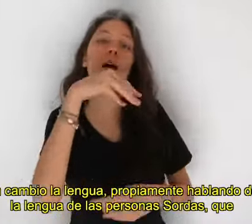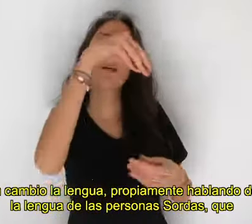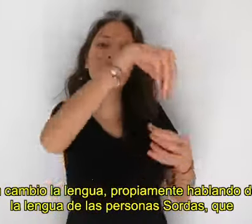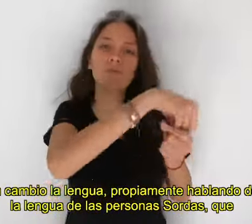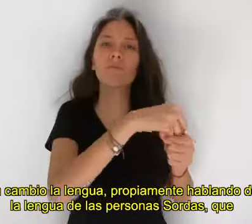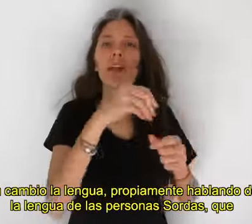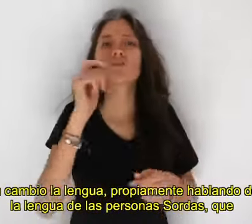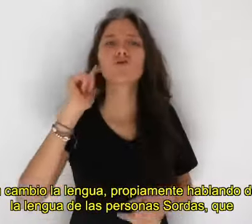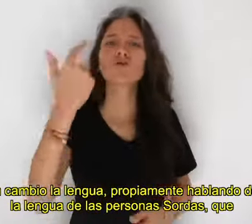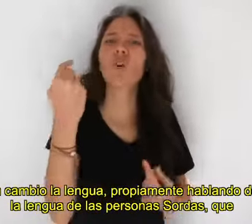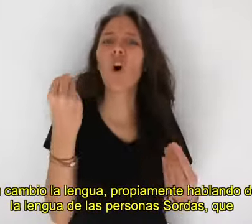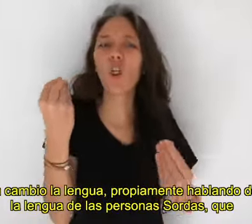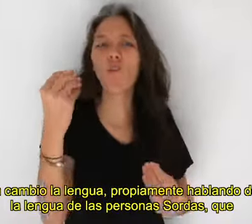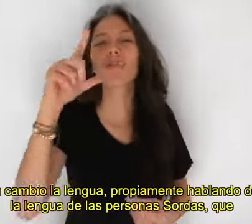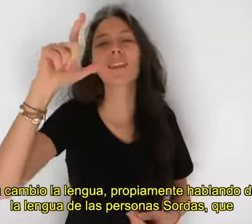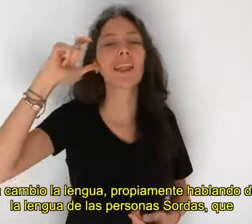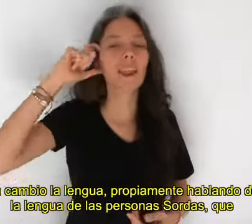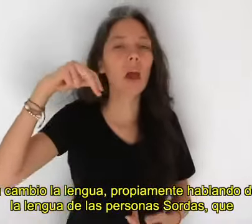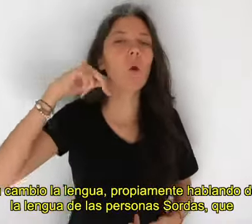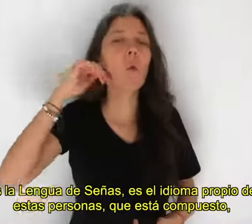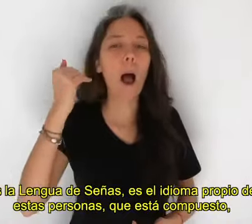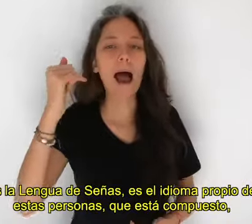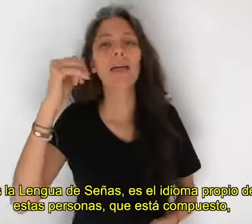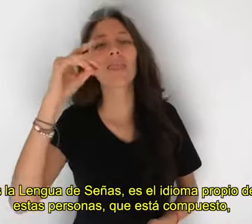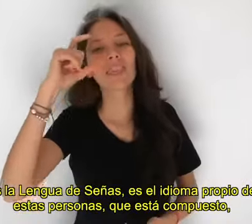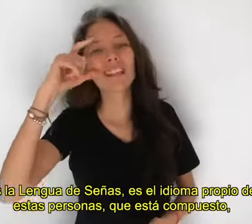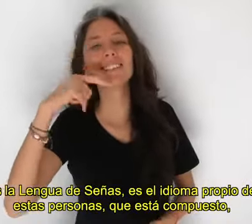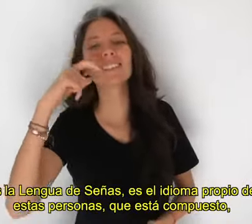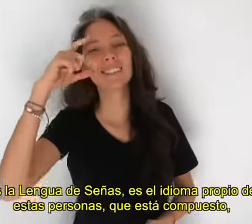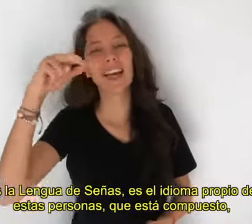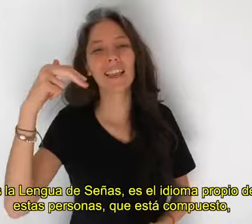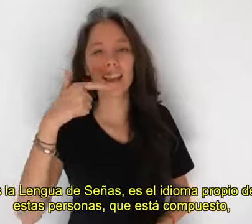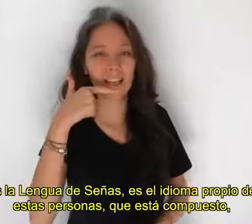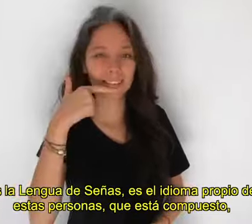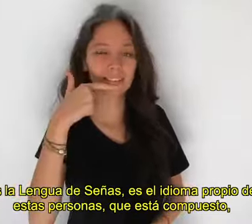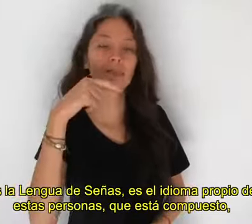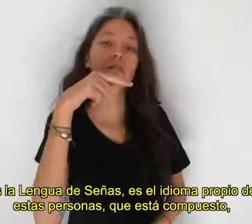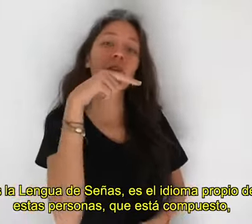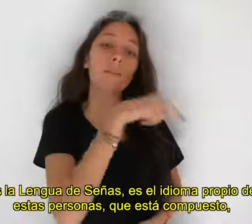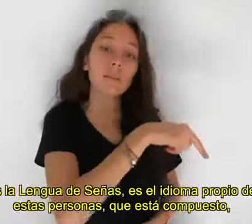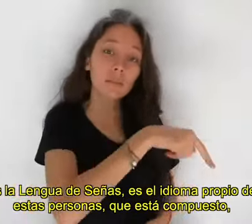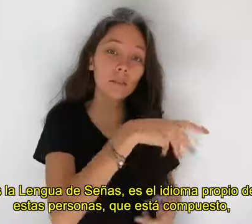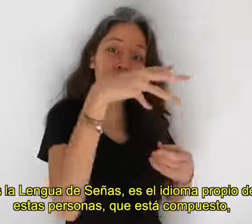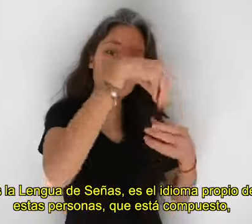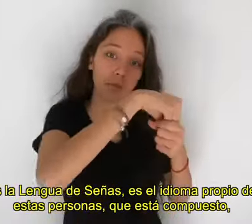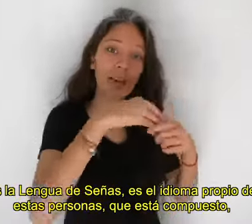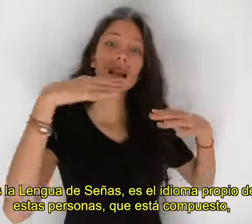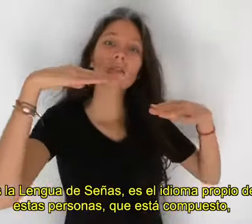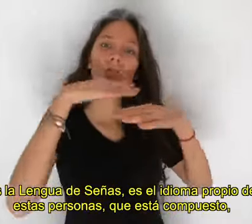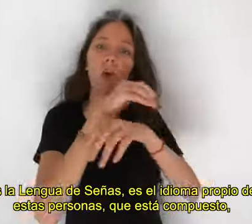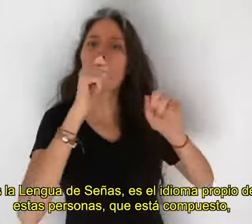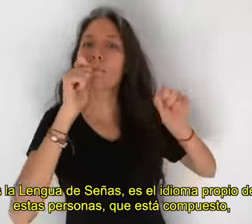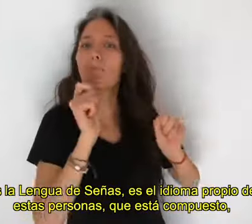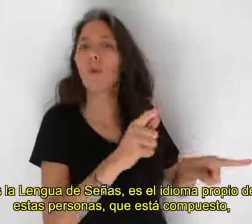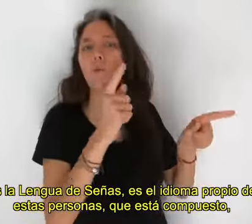personas sordas que es la lengua de señas es el idioma propio de estas personas que está